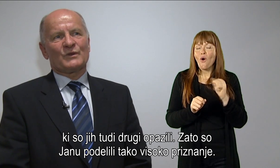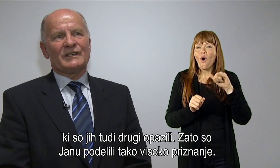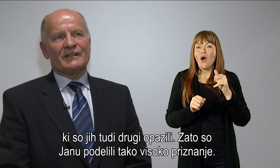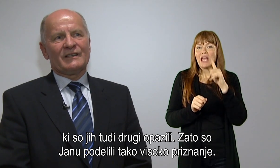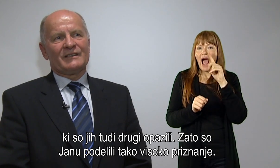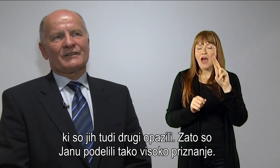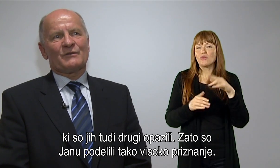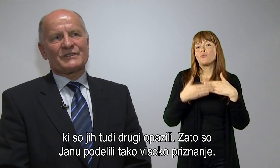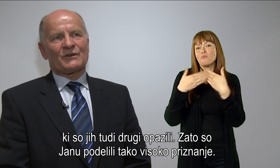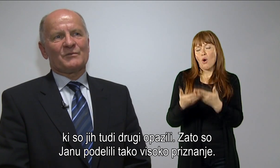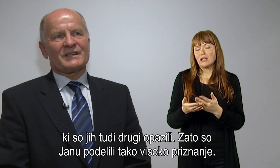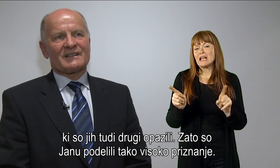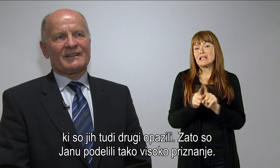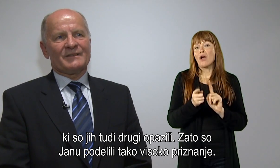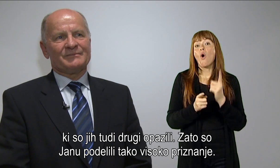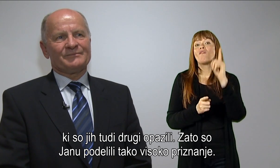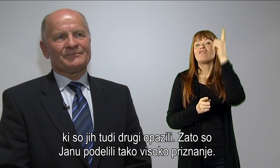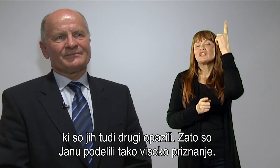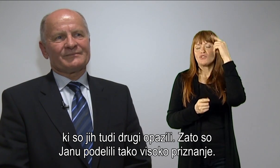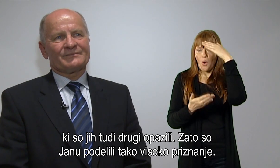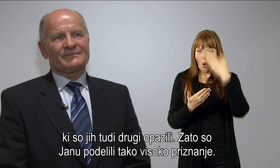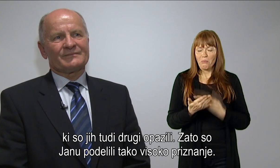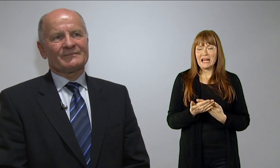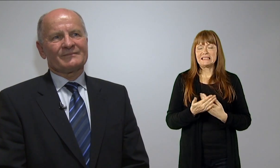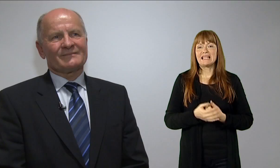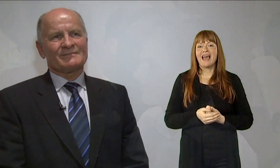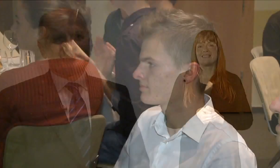Janu podelili tako visoko priznanje.